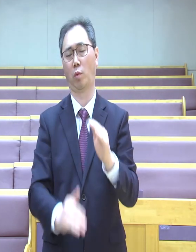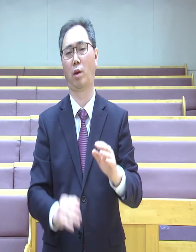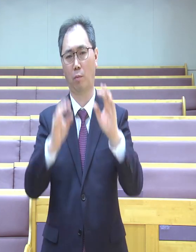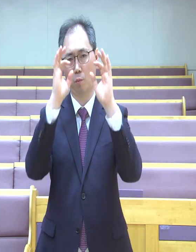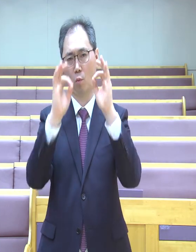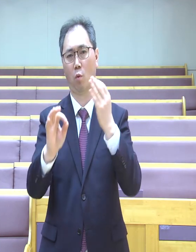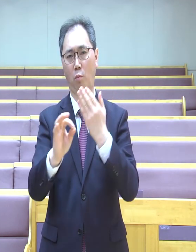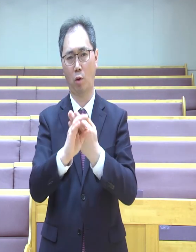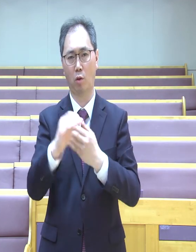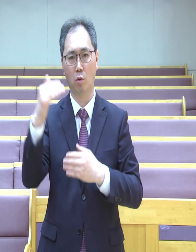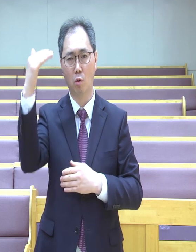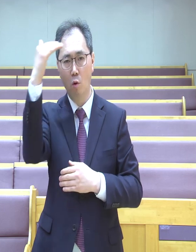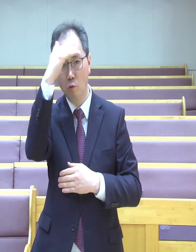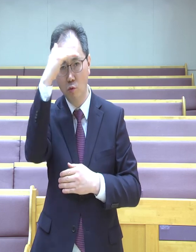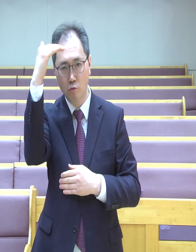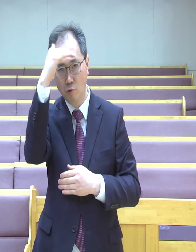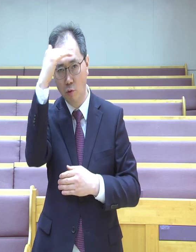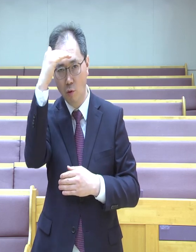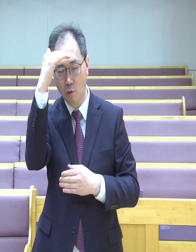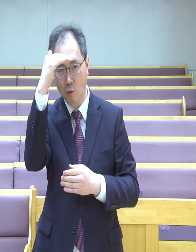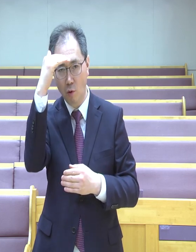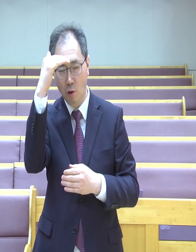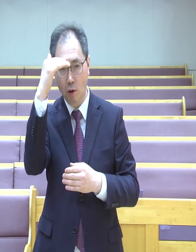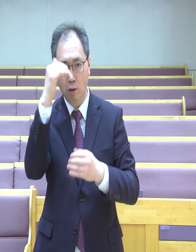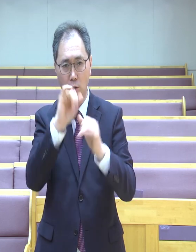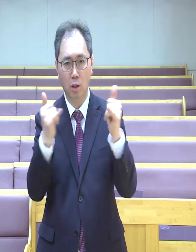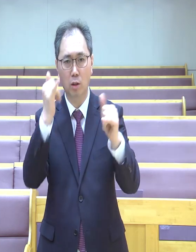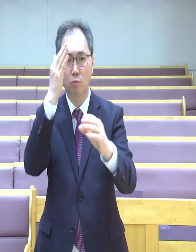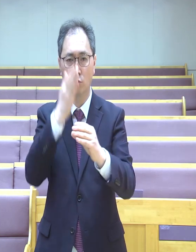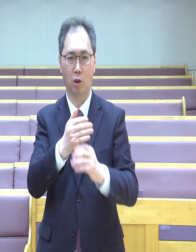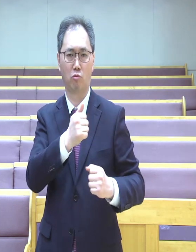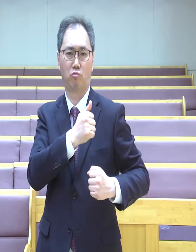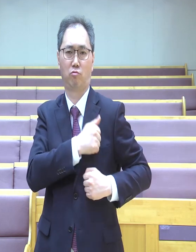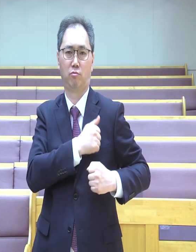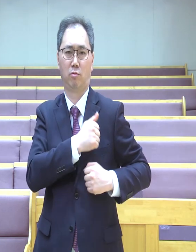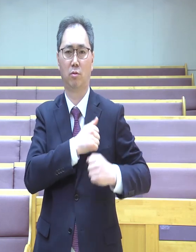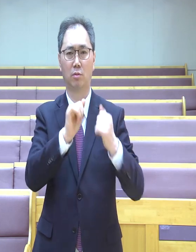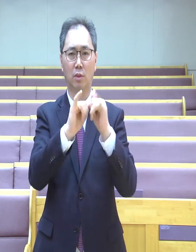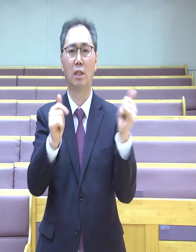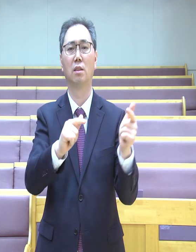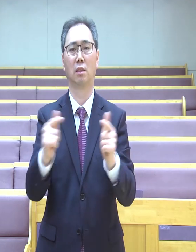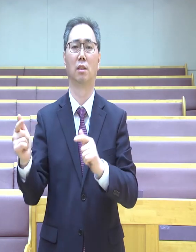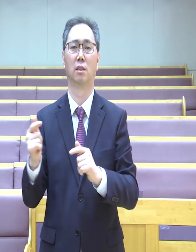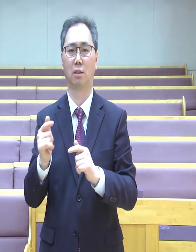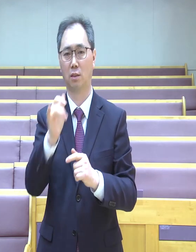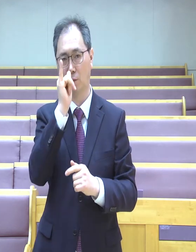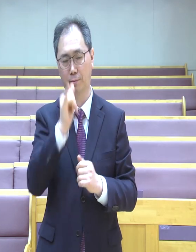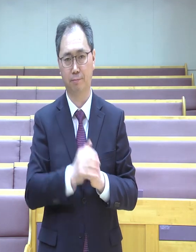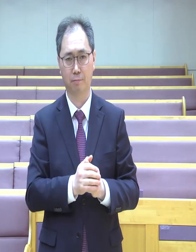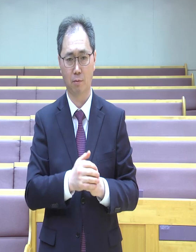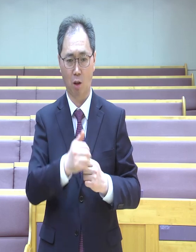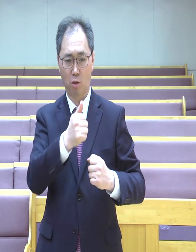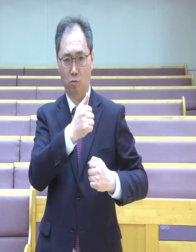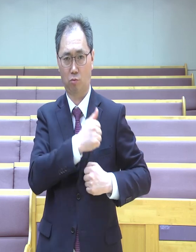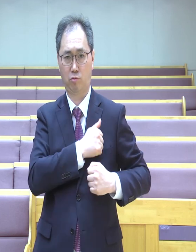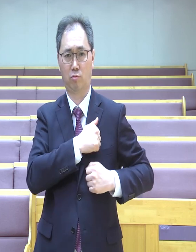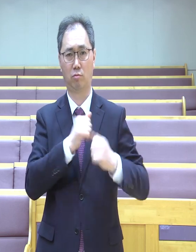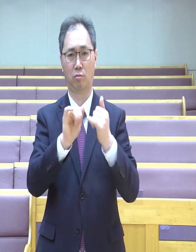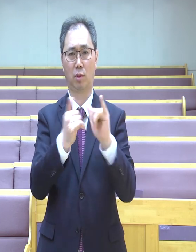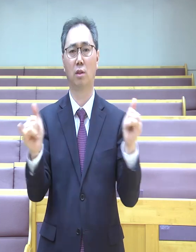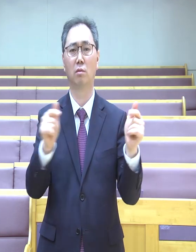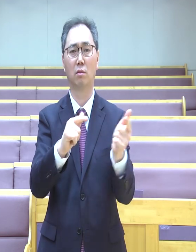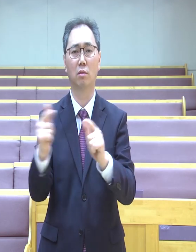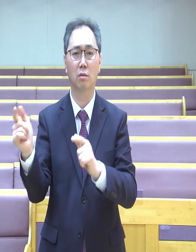구경꾼의 대표격으로 군인들이 등장합니다. 이들은 사실 구경꾼이 아닙니다. 이들은 사형을